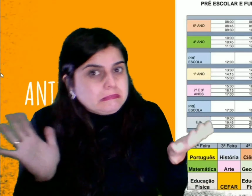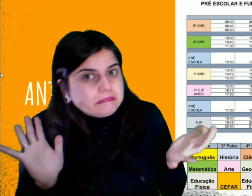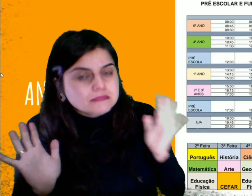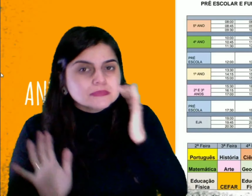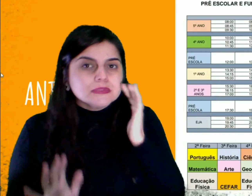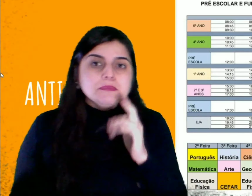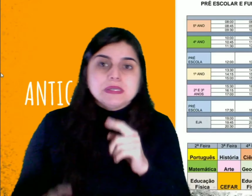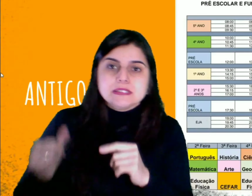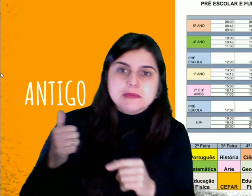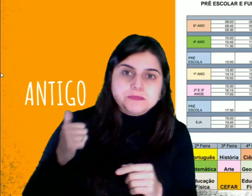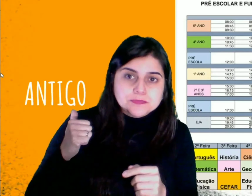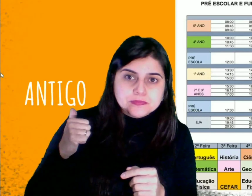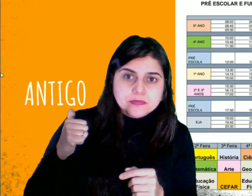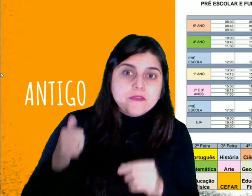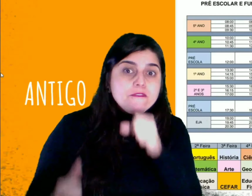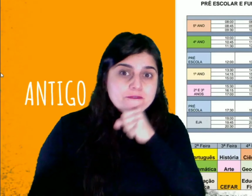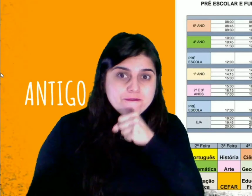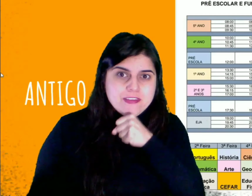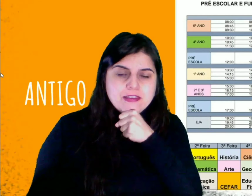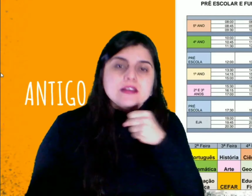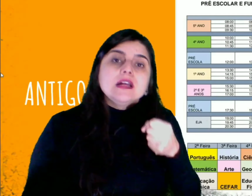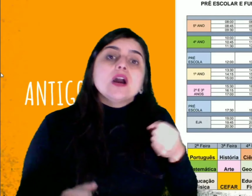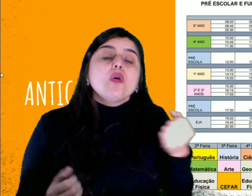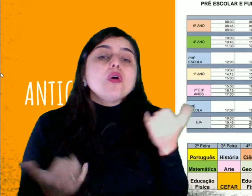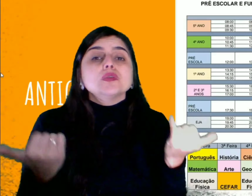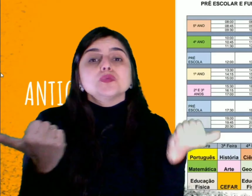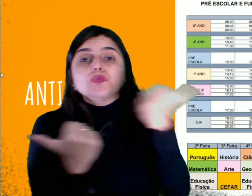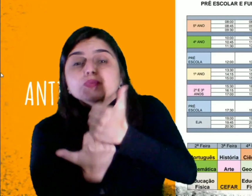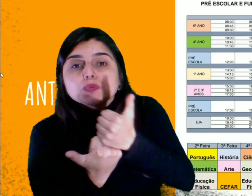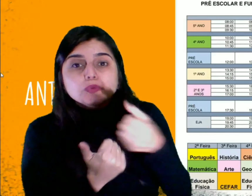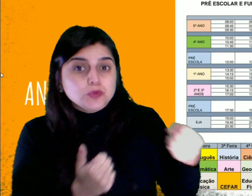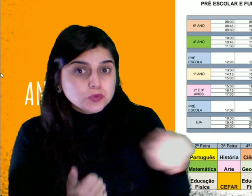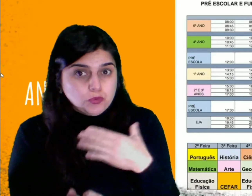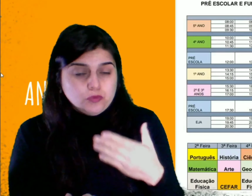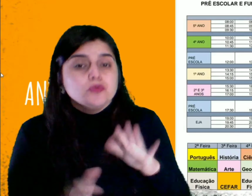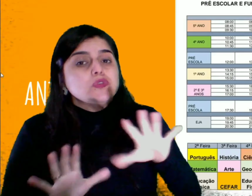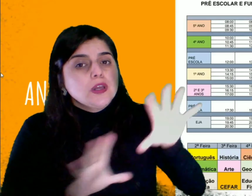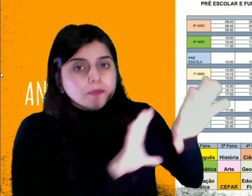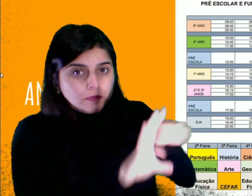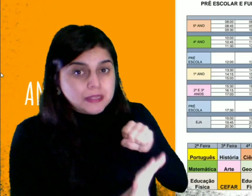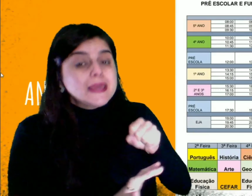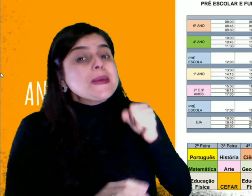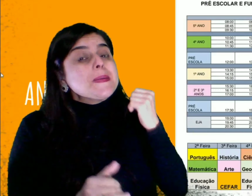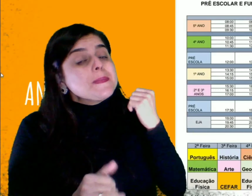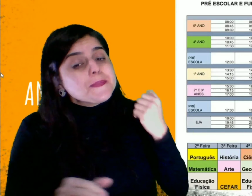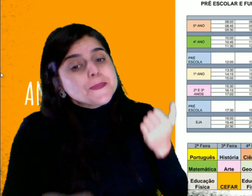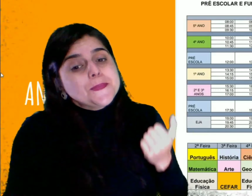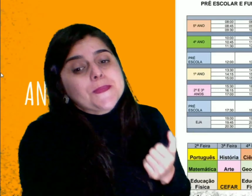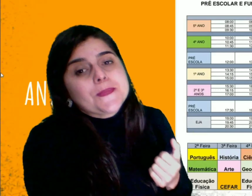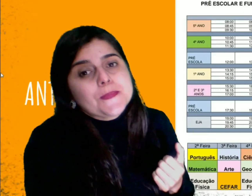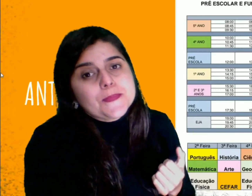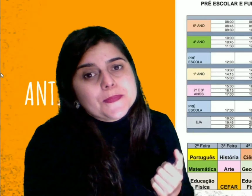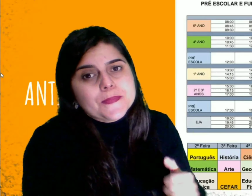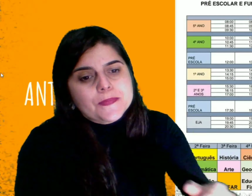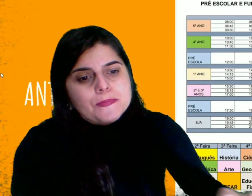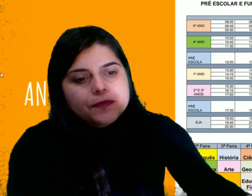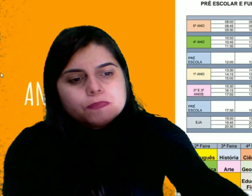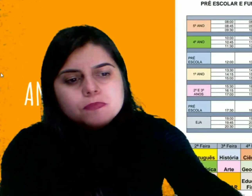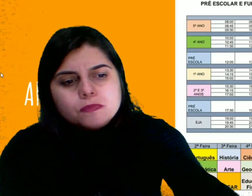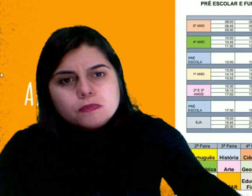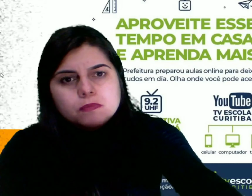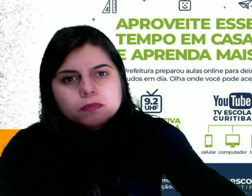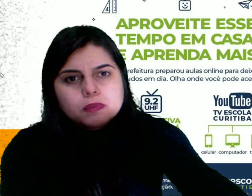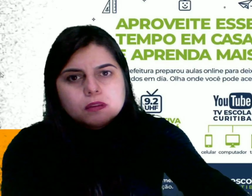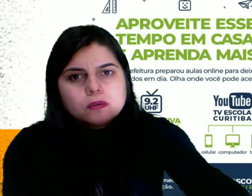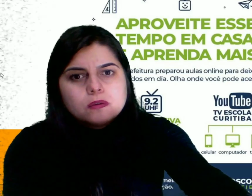tem um cabeçalho ali, essas colunas, então eu não tenho certeza do que elas são. Mas só para destacar que esse é um antigo,